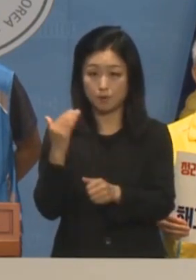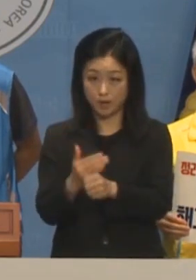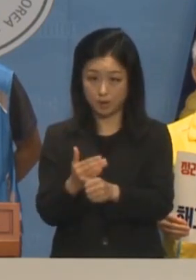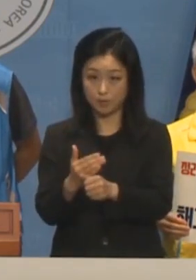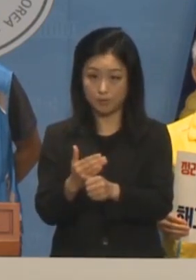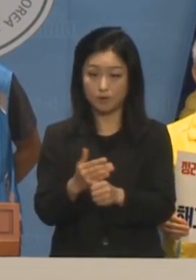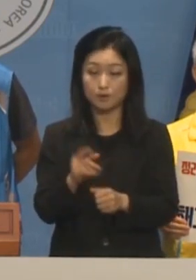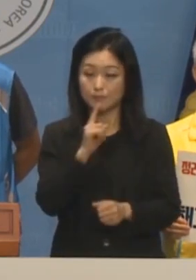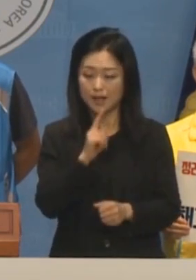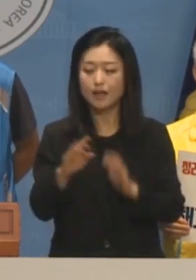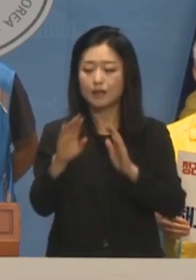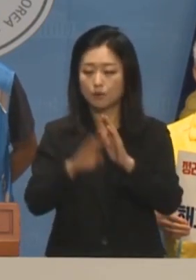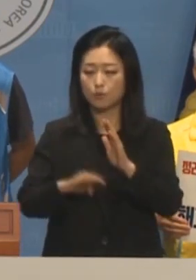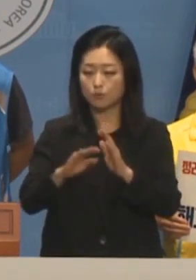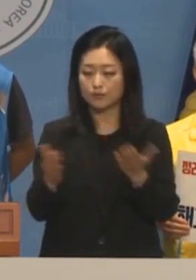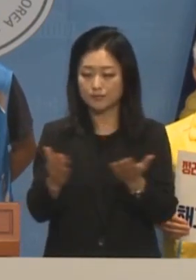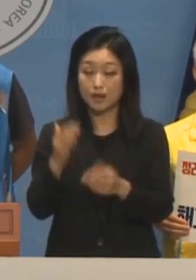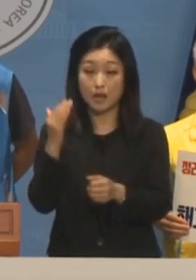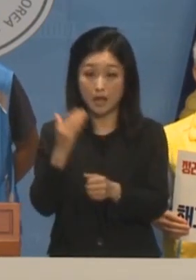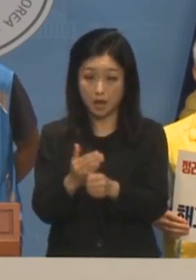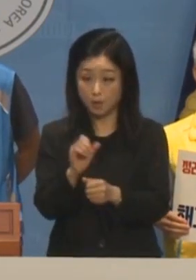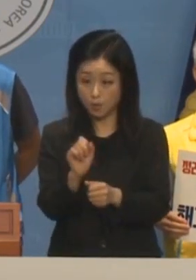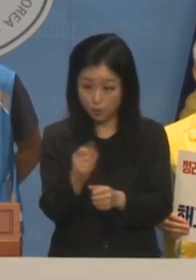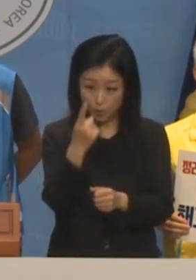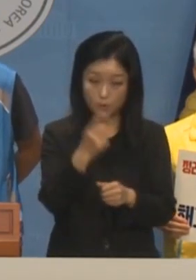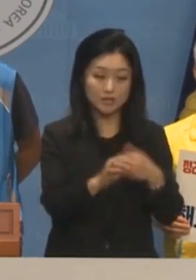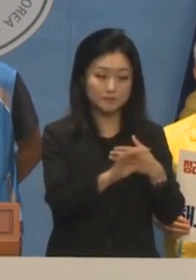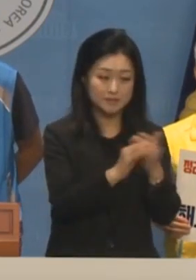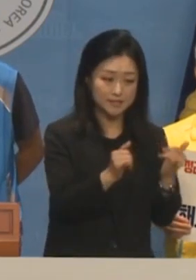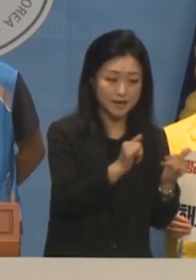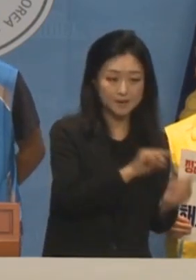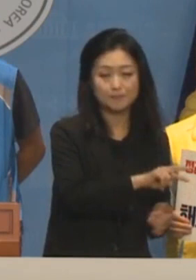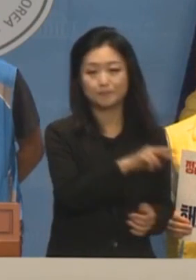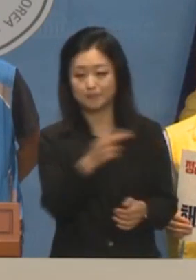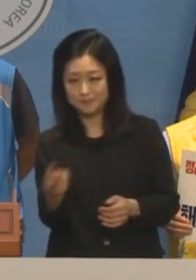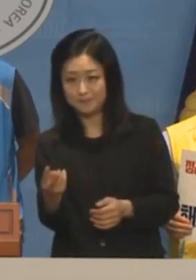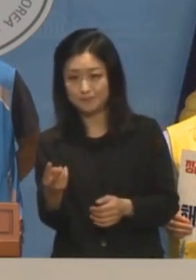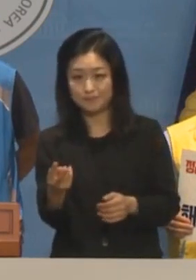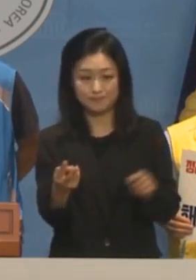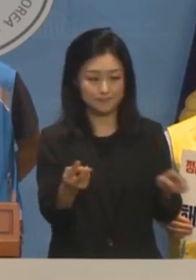확대하는 고용 형태의 변경의 목적이 있었습니다.